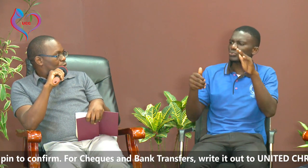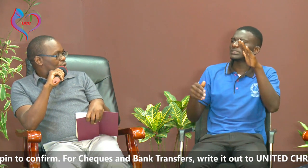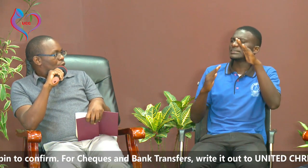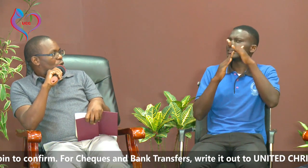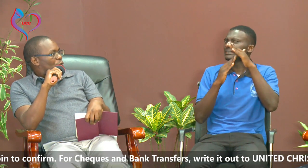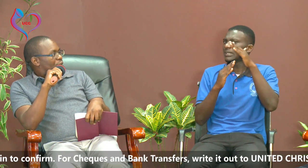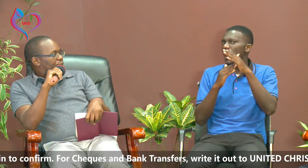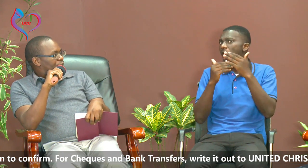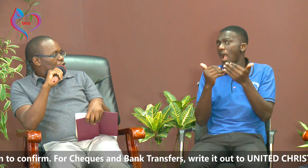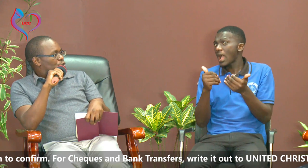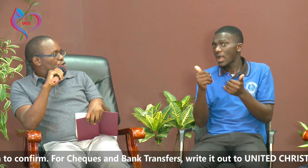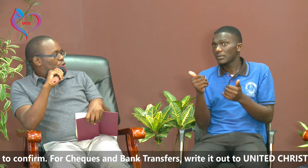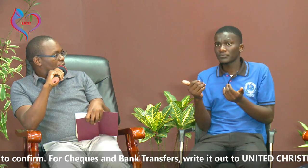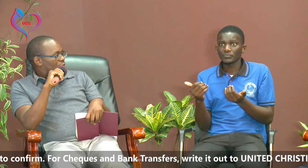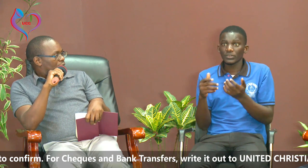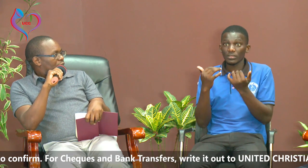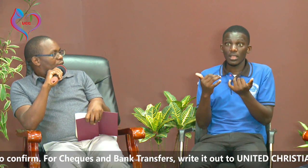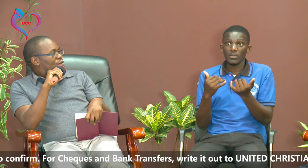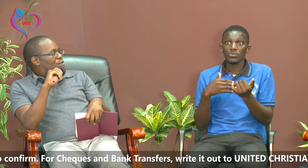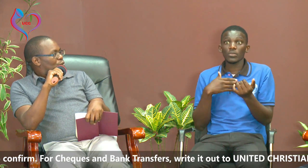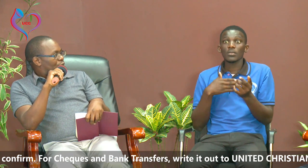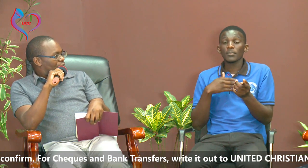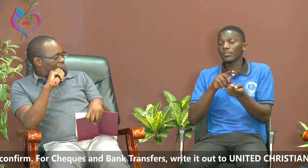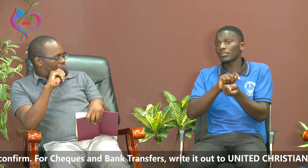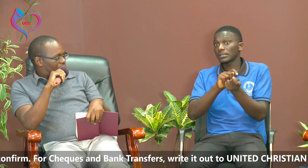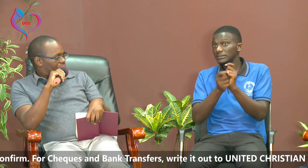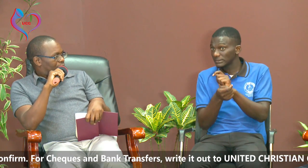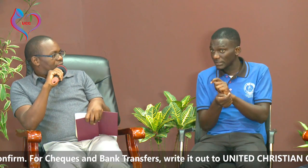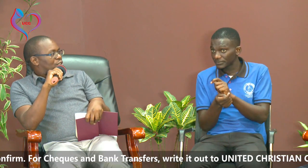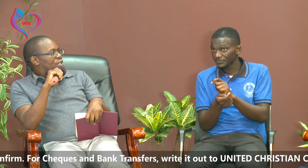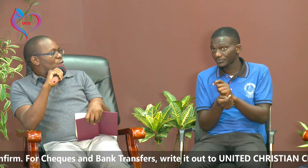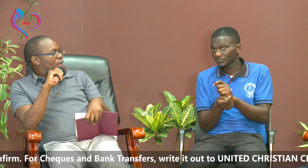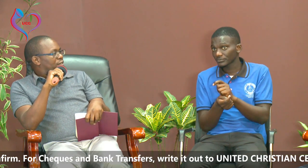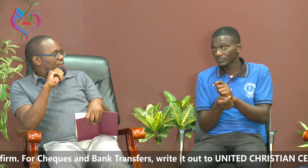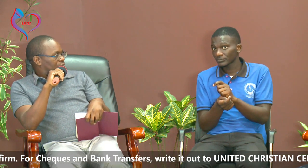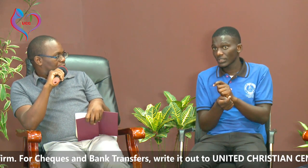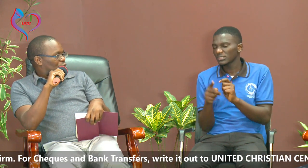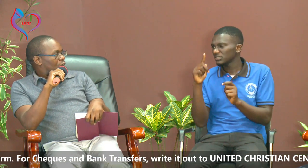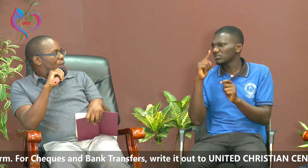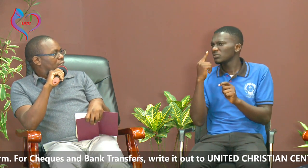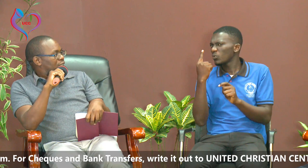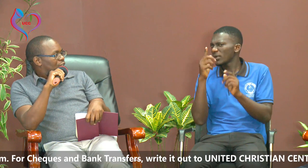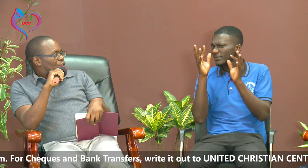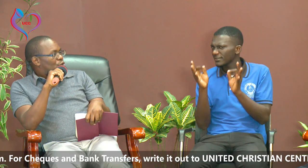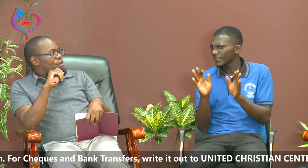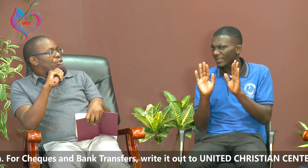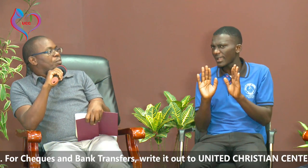mu waluwa kati okuchuka walu kusala woko gwengagwe. It is not a one thing yensonga lwachi fellowship